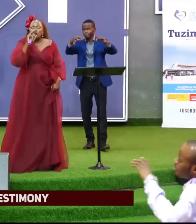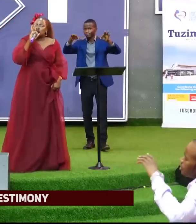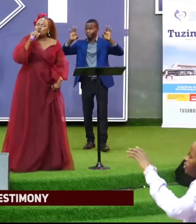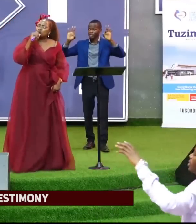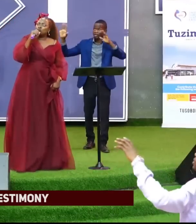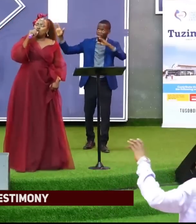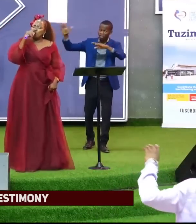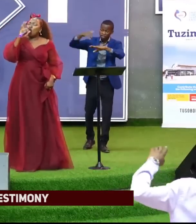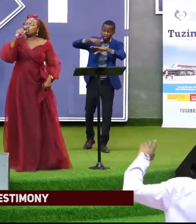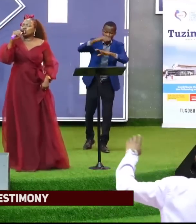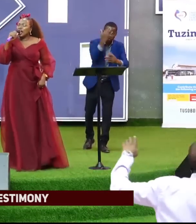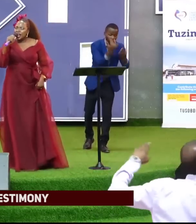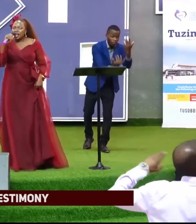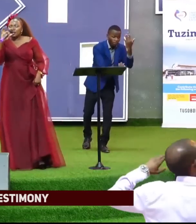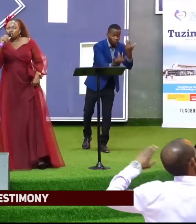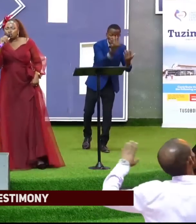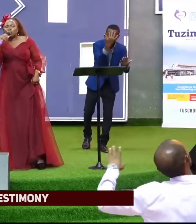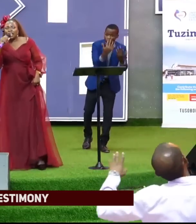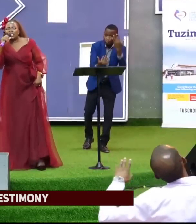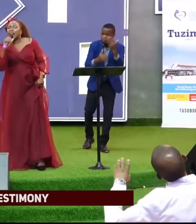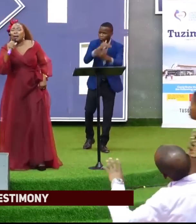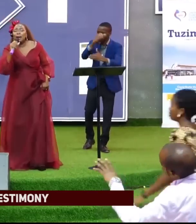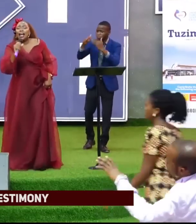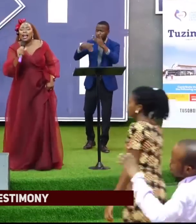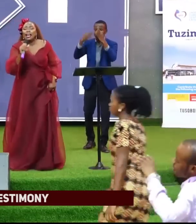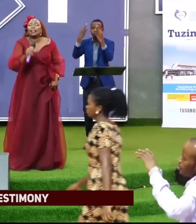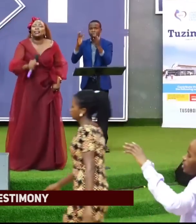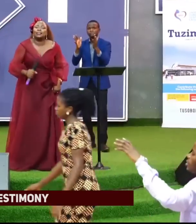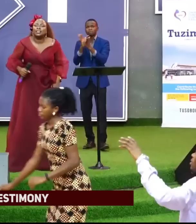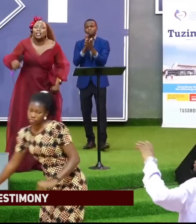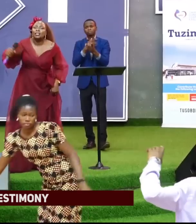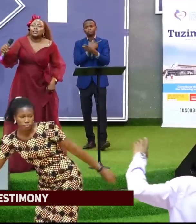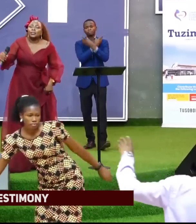Wele Somuriro Boche Ebisiba Tewe